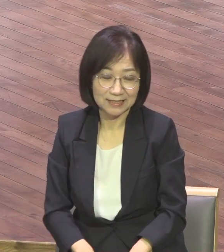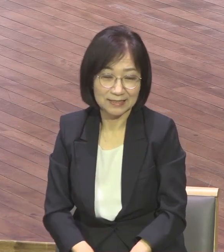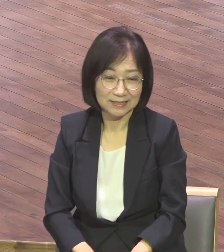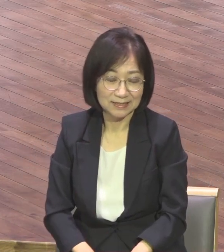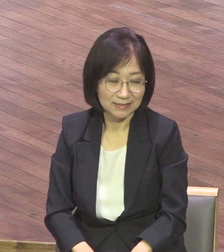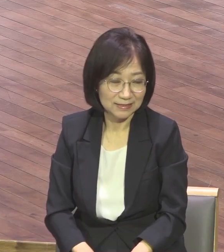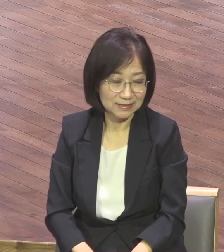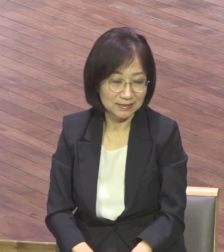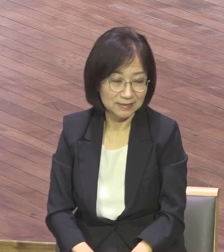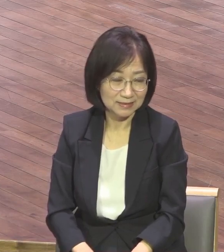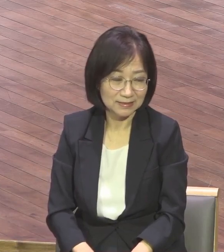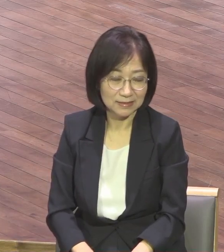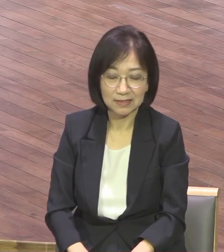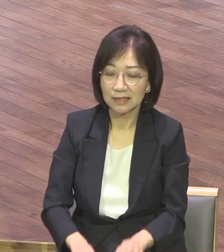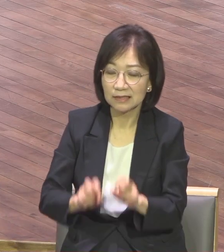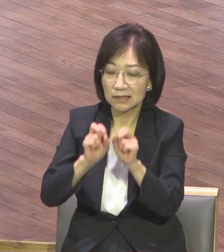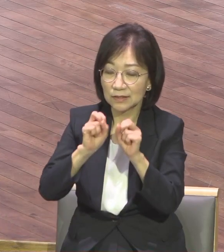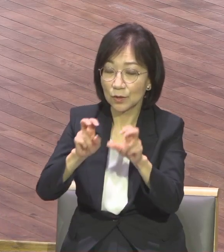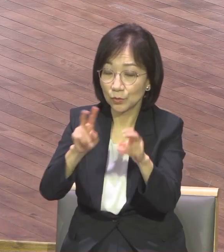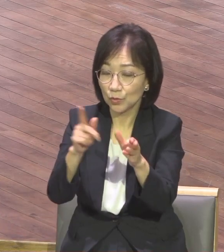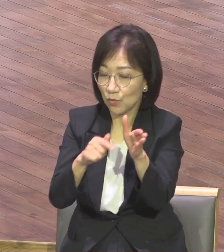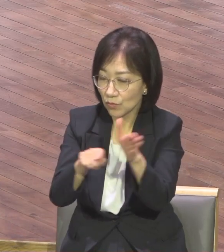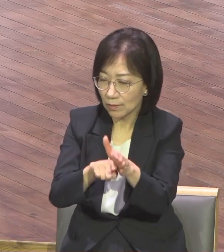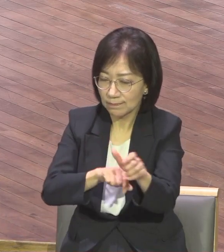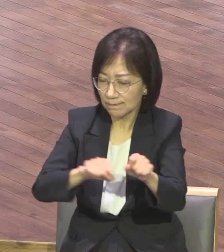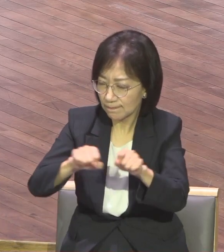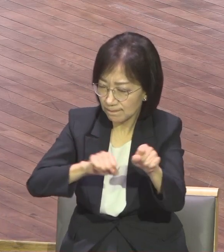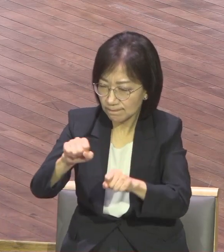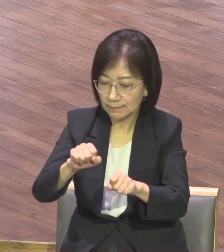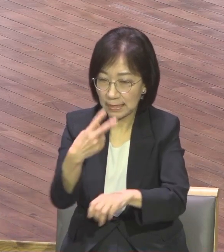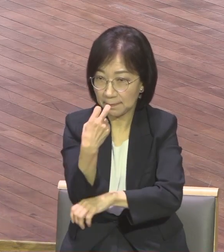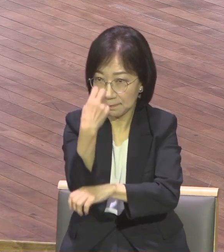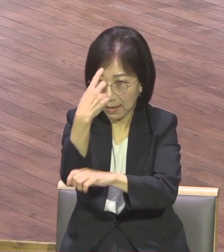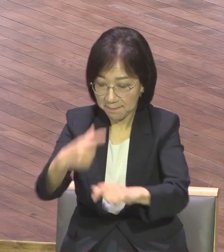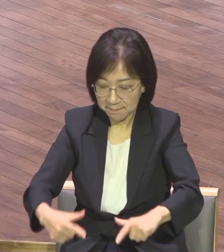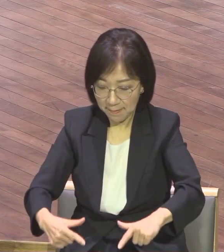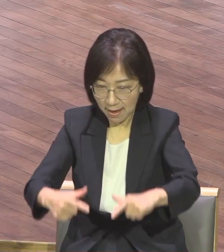그만큼 선교의 망대를 세우는 것은 이 교회와